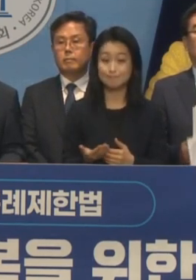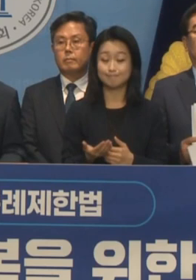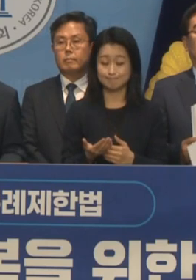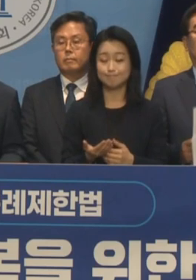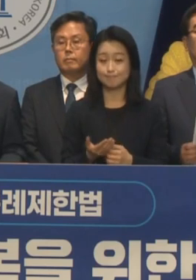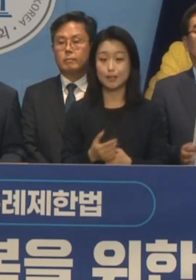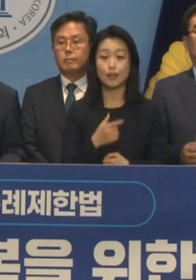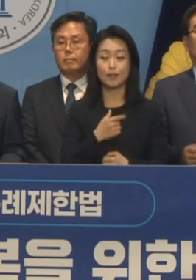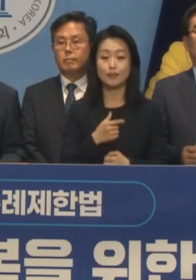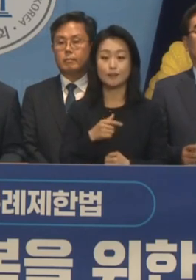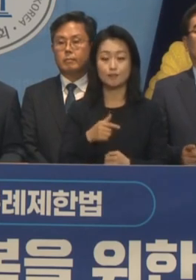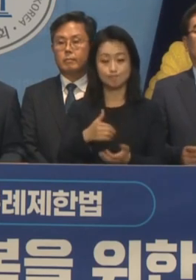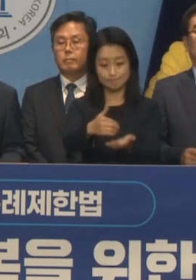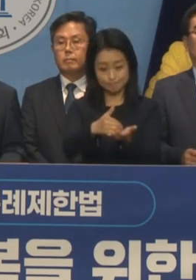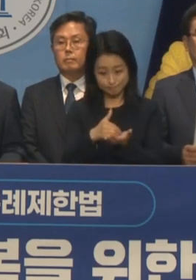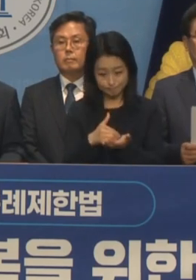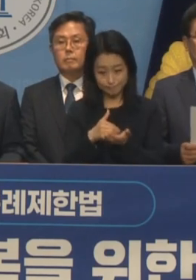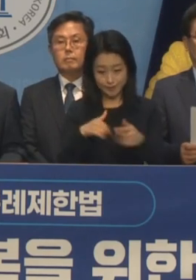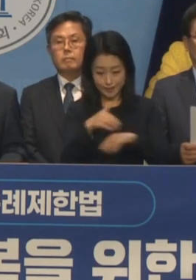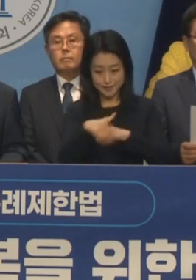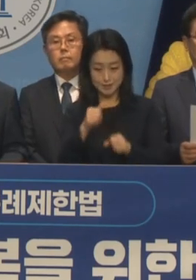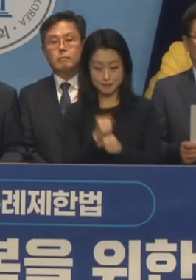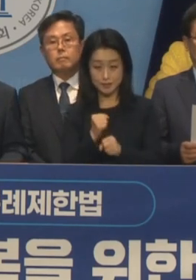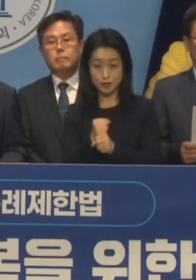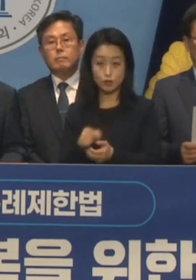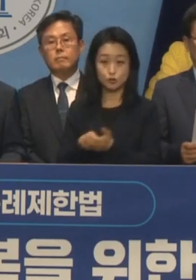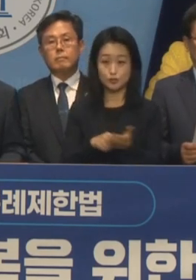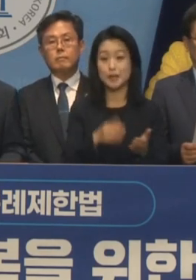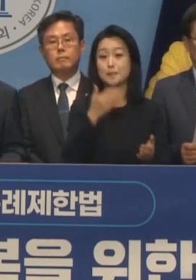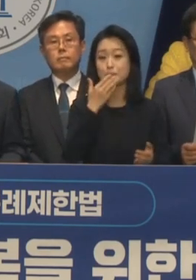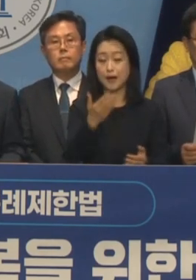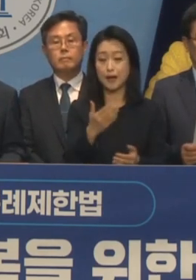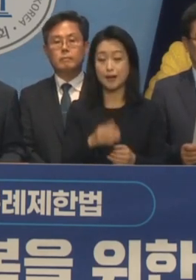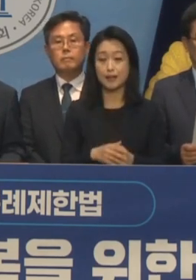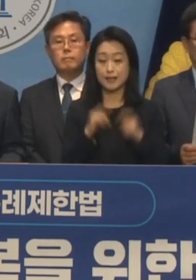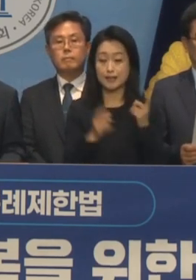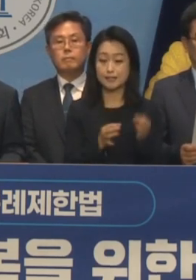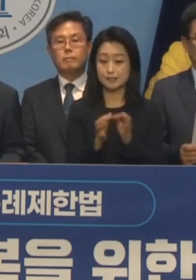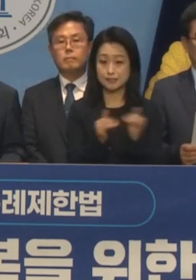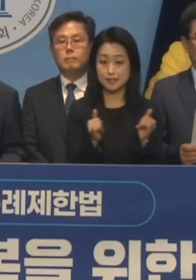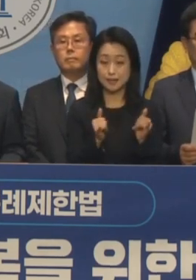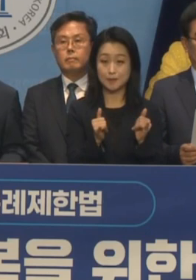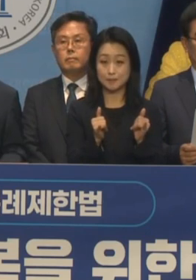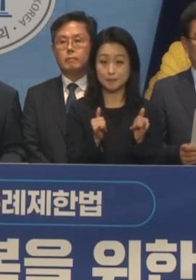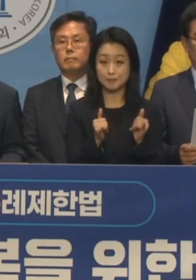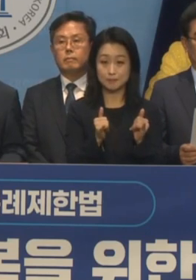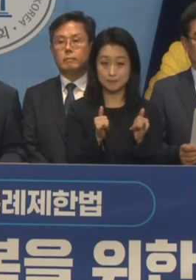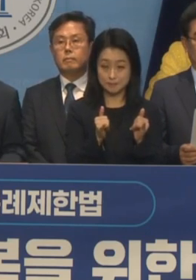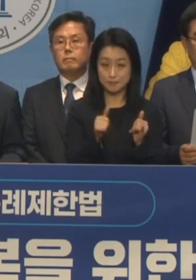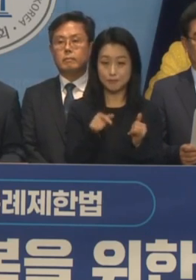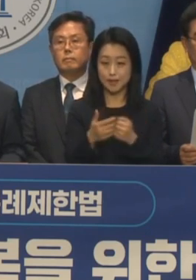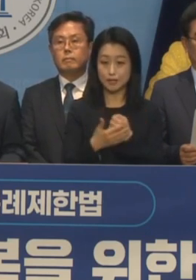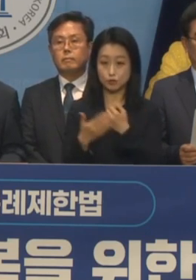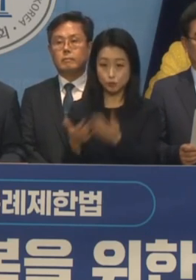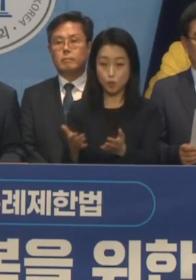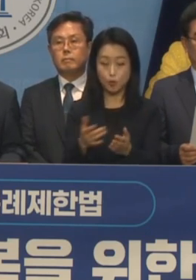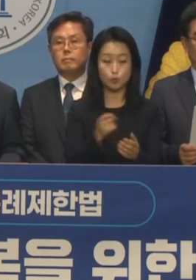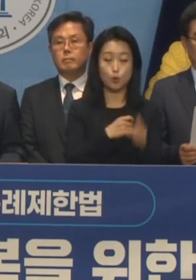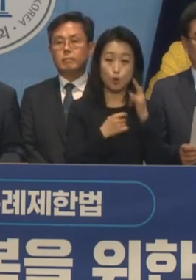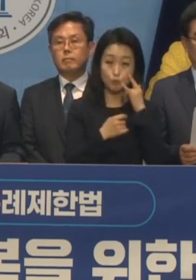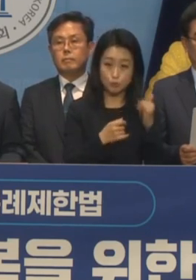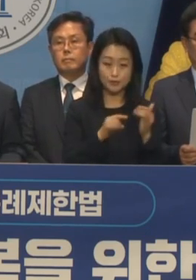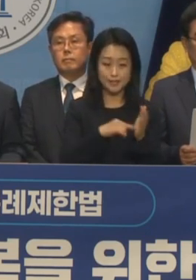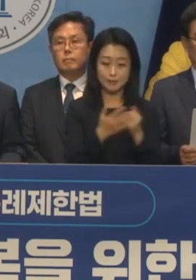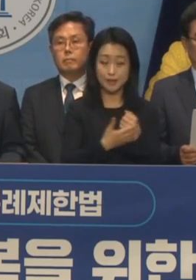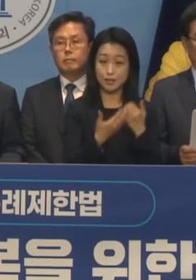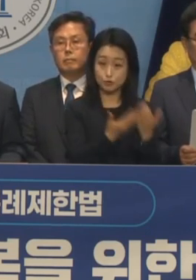만한 정책들을 발굴하고 관철시켜 나갈 것입니다. 소상공인 학부모 세액공제법도 조속히 통과될 수